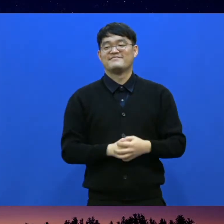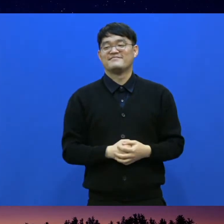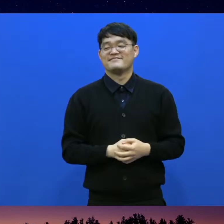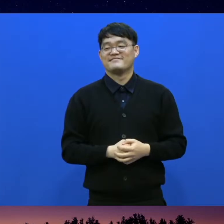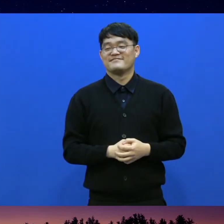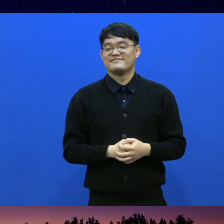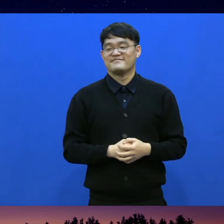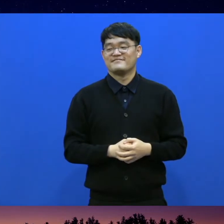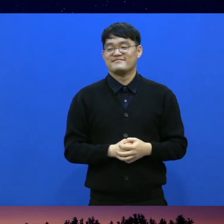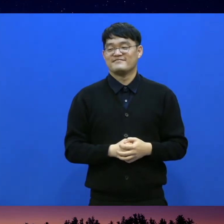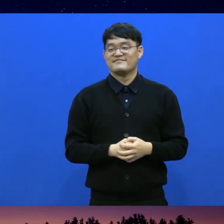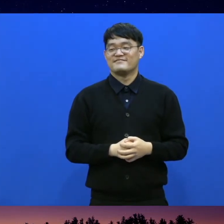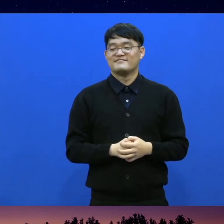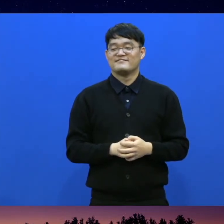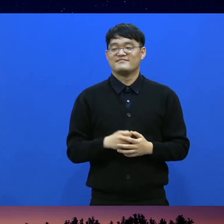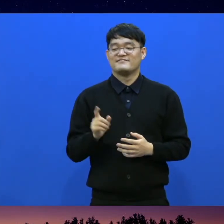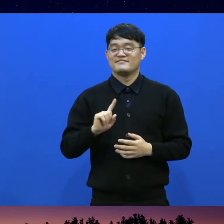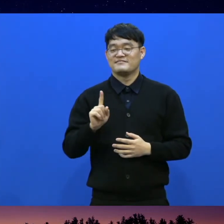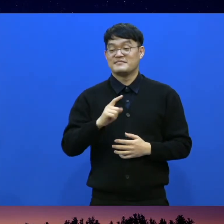머리